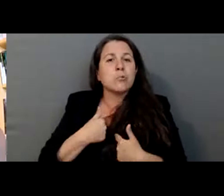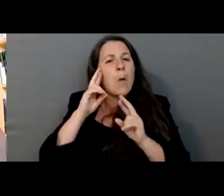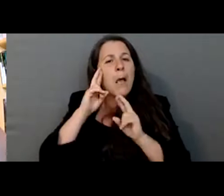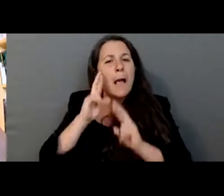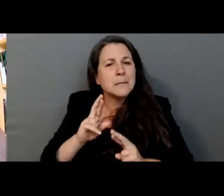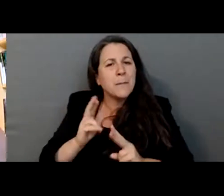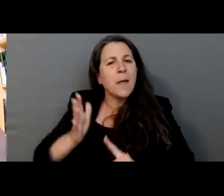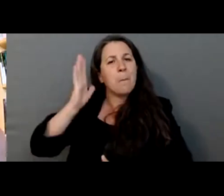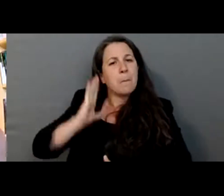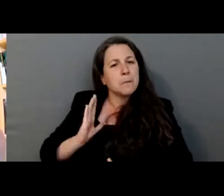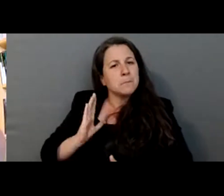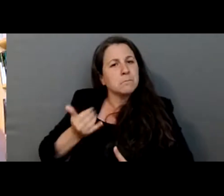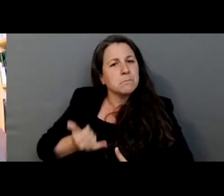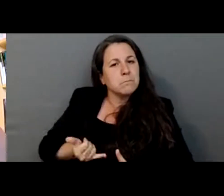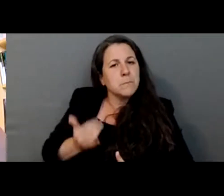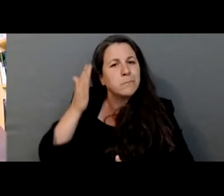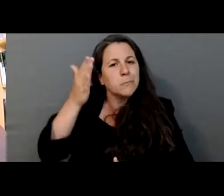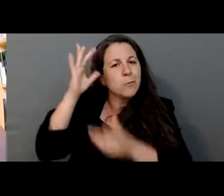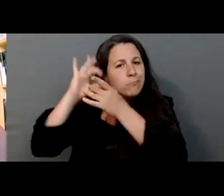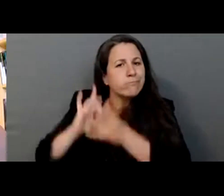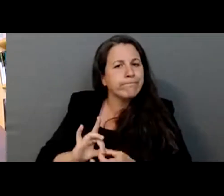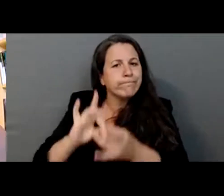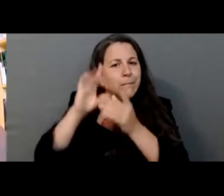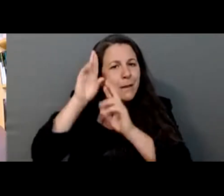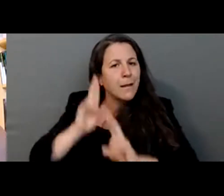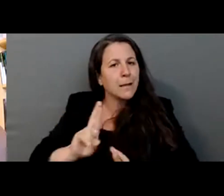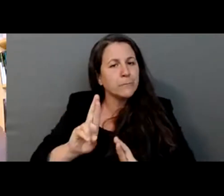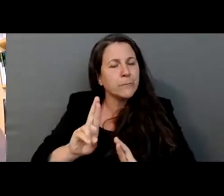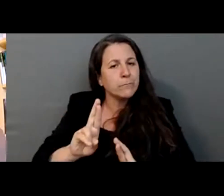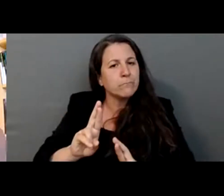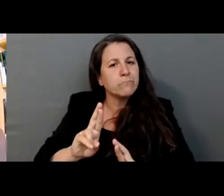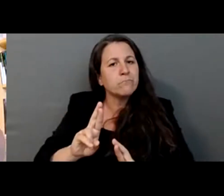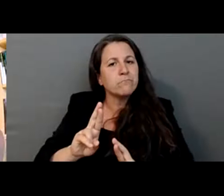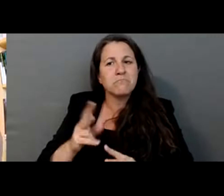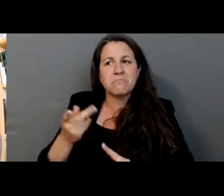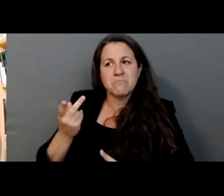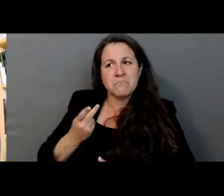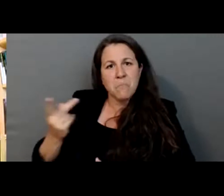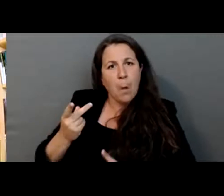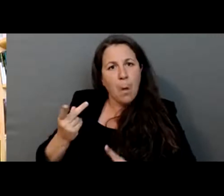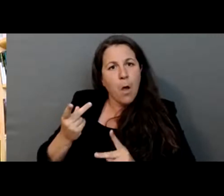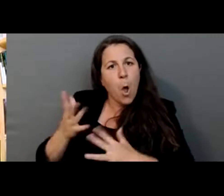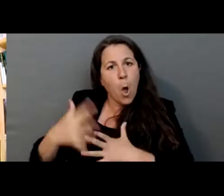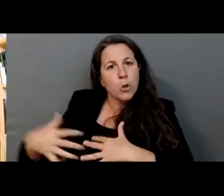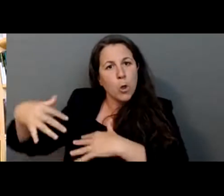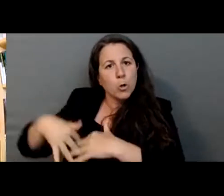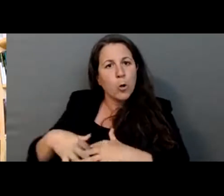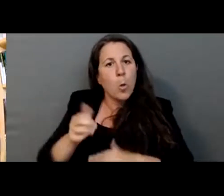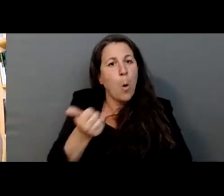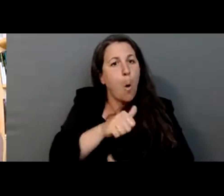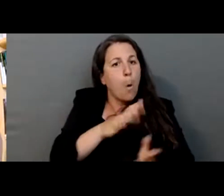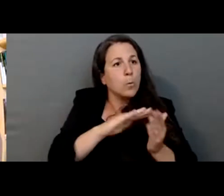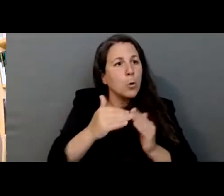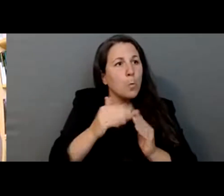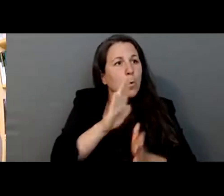passé, avec le présent et l'avenir, nous reconnaissons les relations continues entre les populations autochtones et les autres